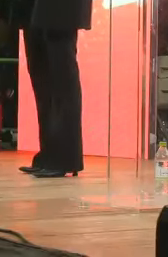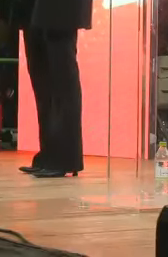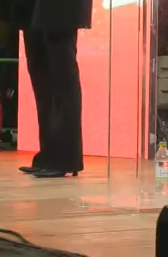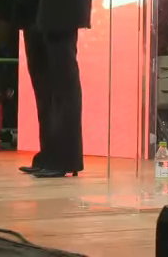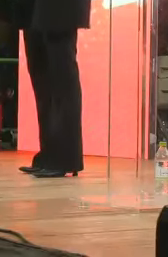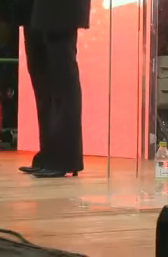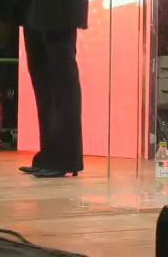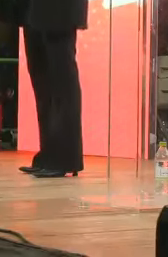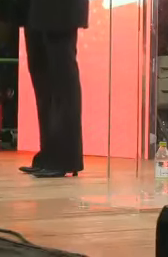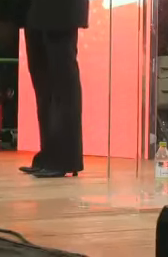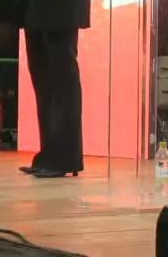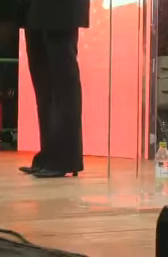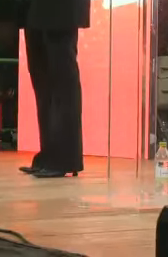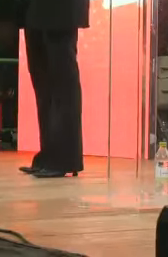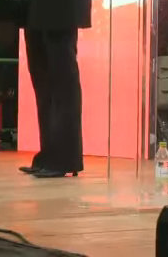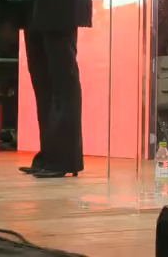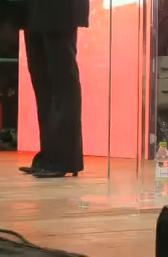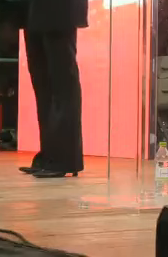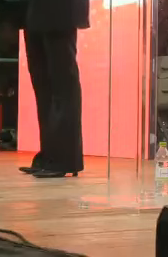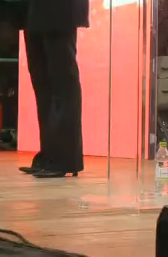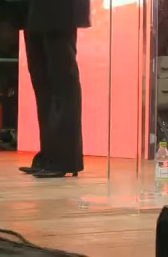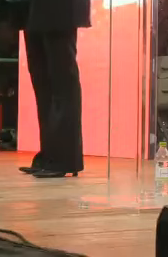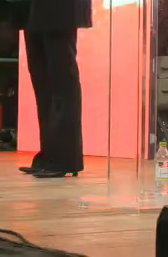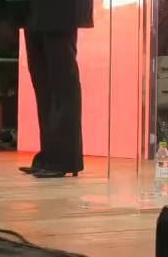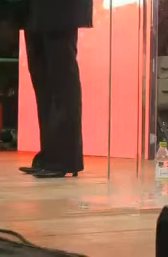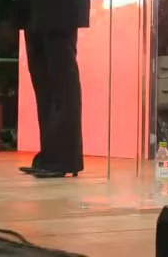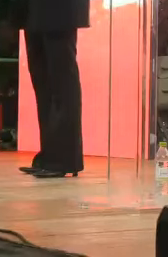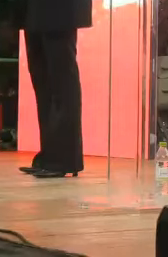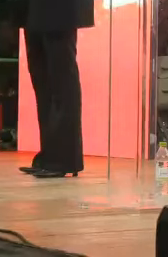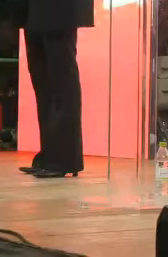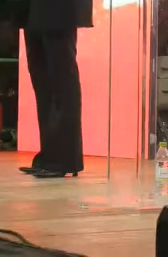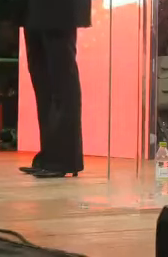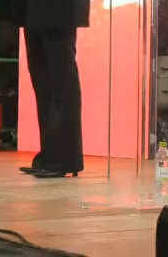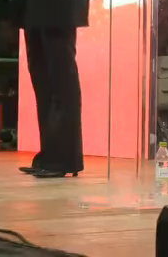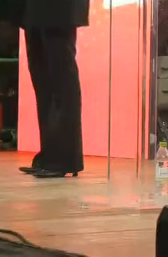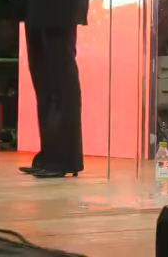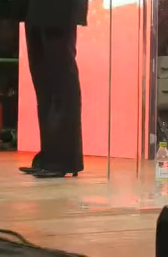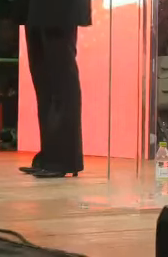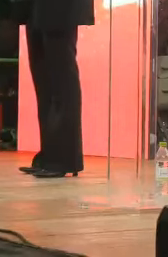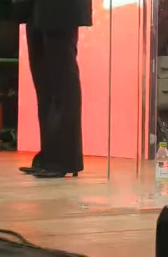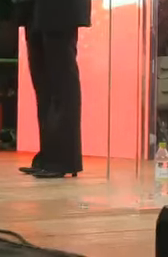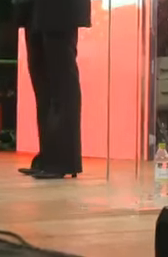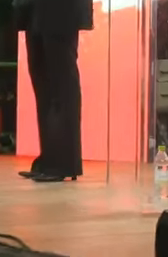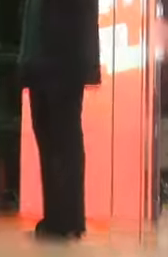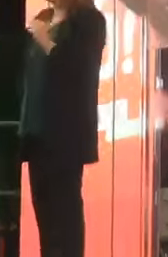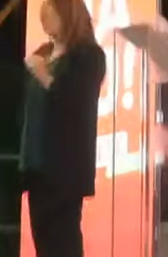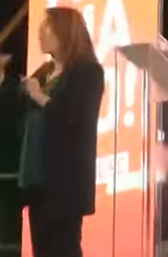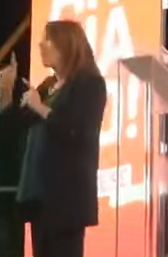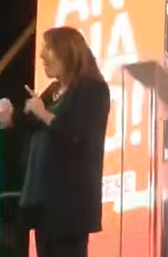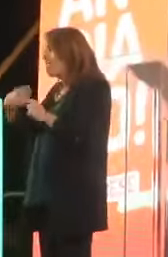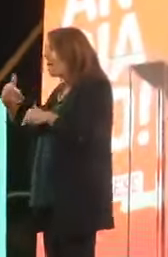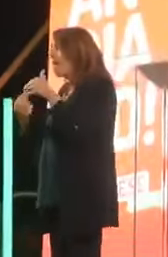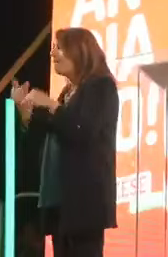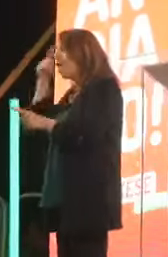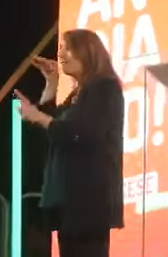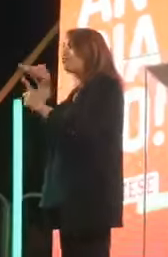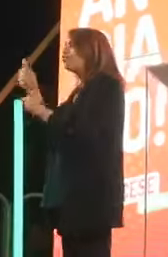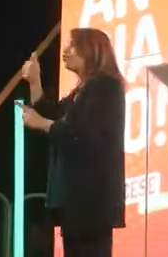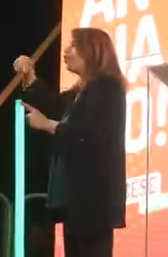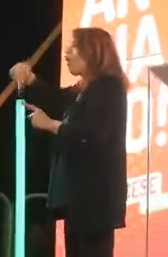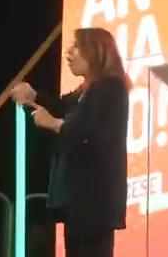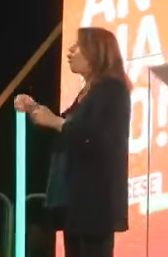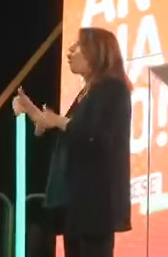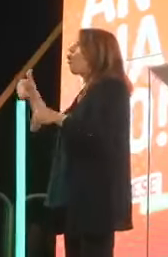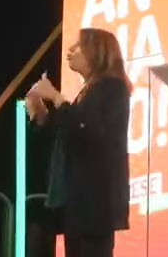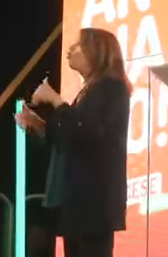Abbiamo bisogno di una politica che guardi più alle prossime generazioni che non alle prossime elezioni e ai sondaggi